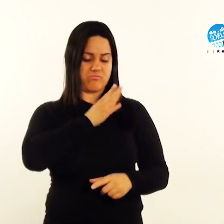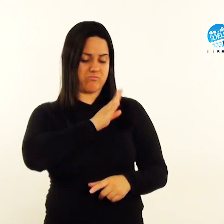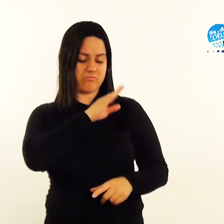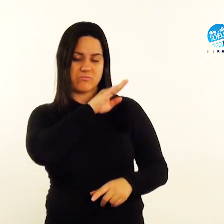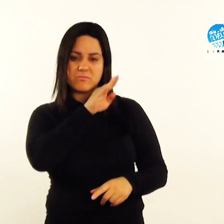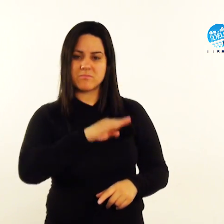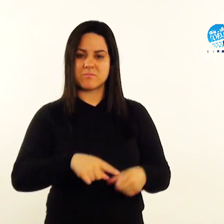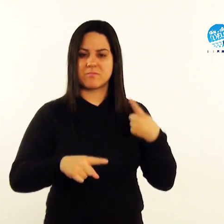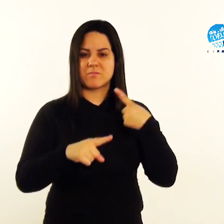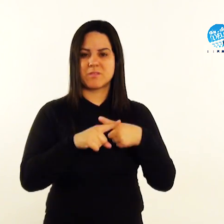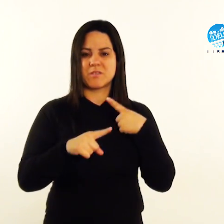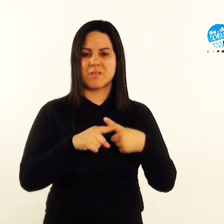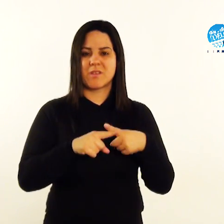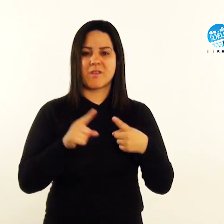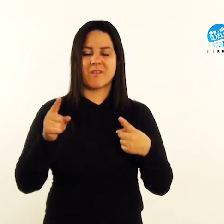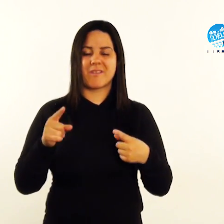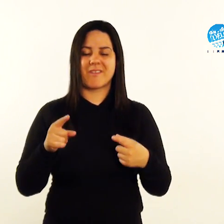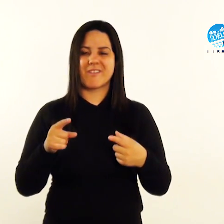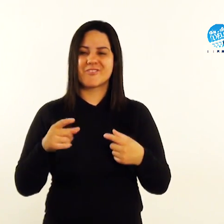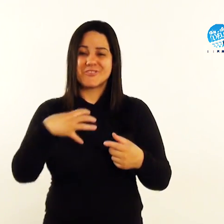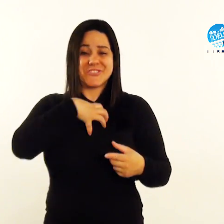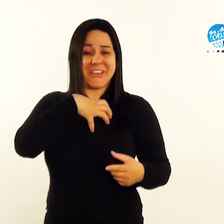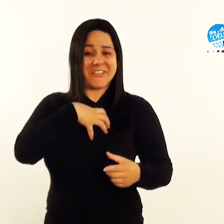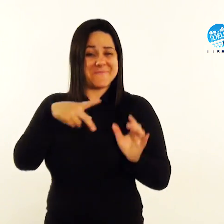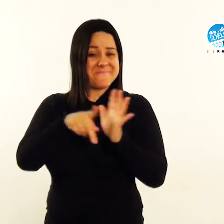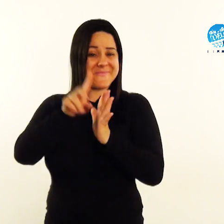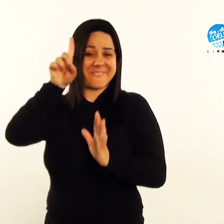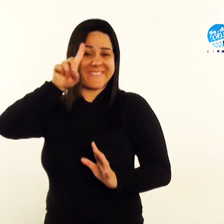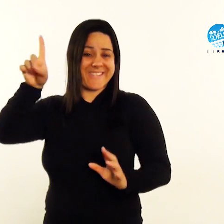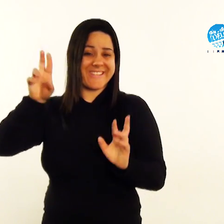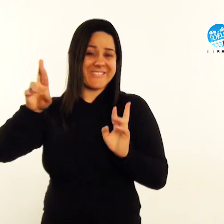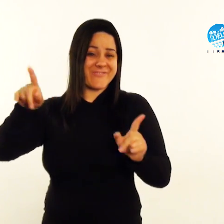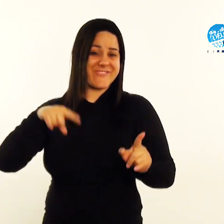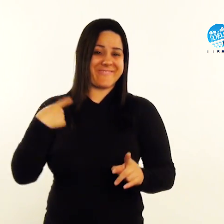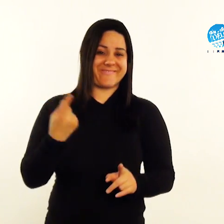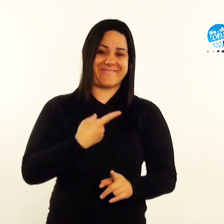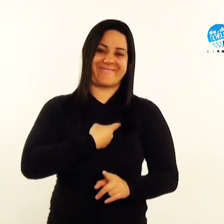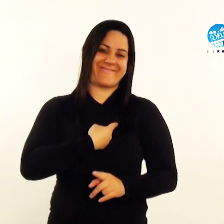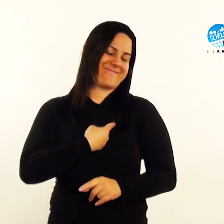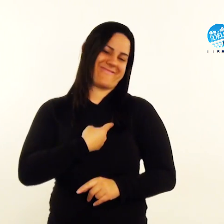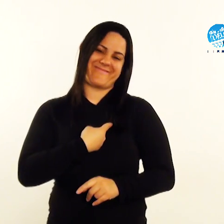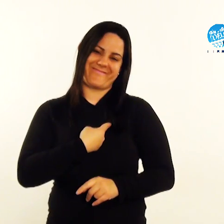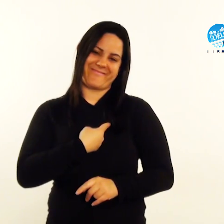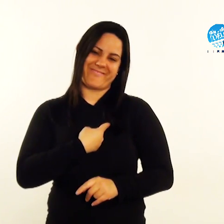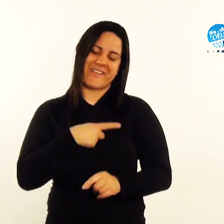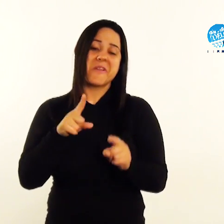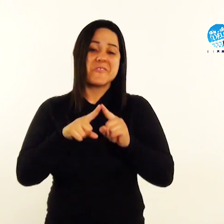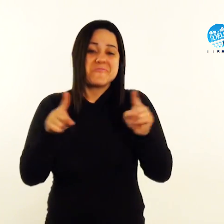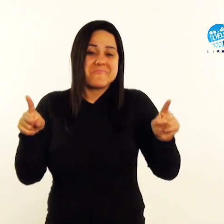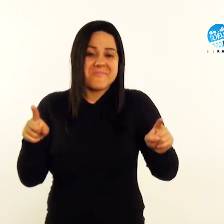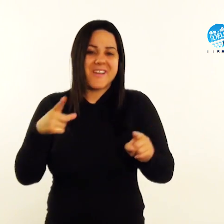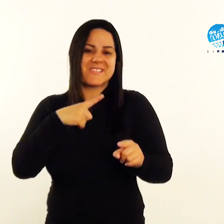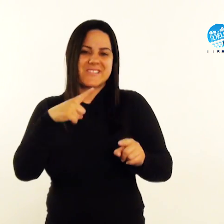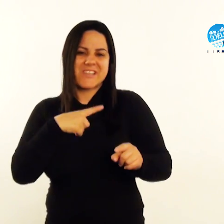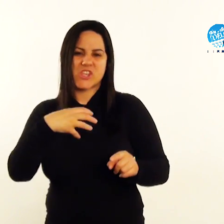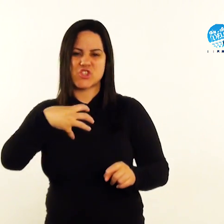Zaqueu, porque a dinâmica de Deus na nossa vida é diferente. Mas há uma